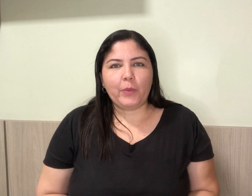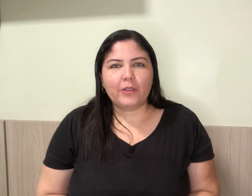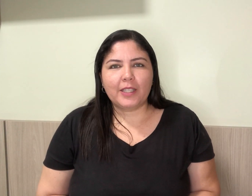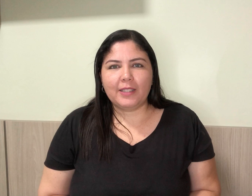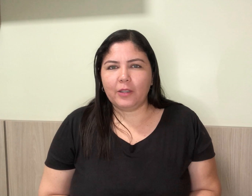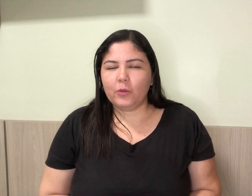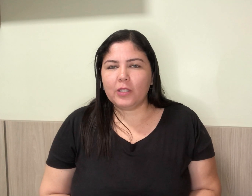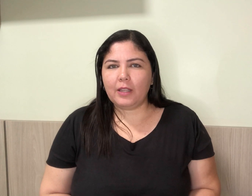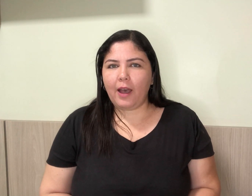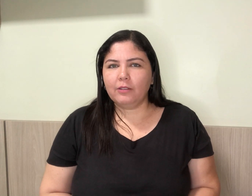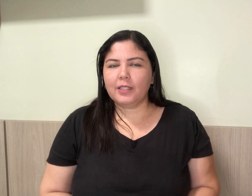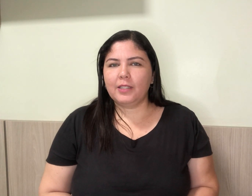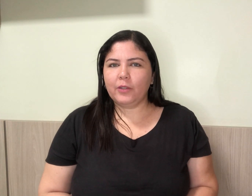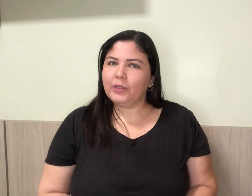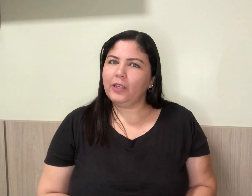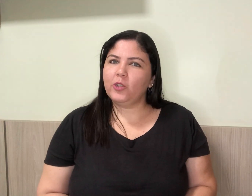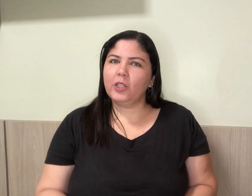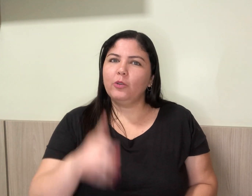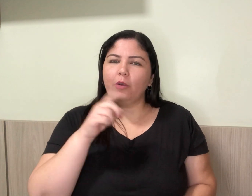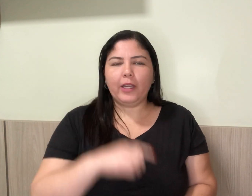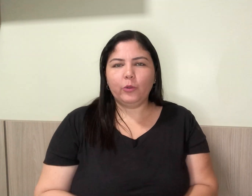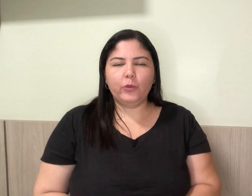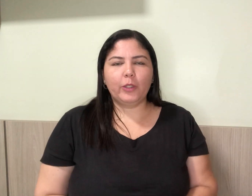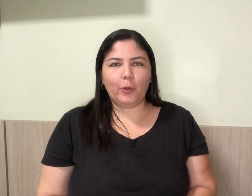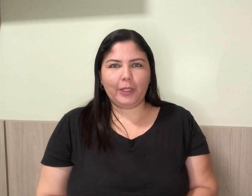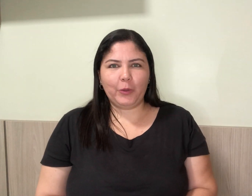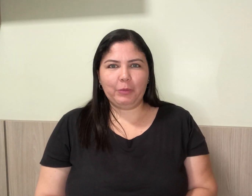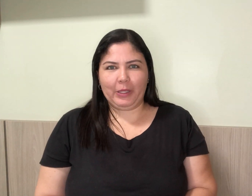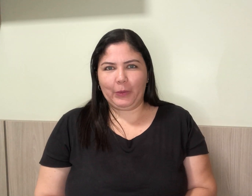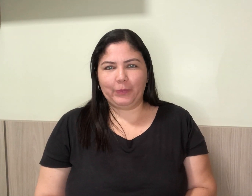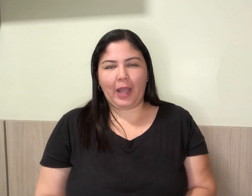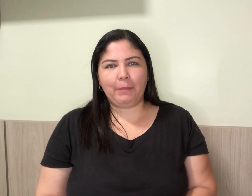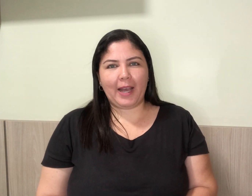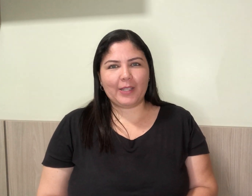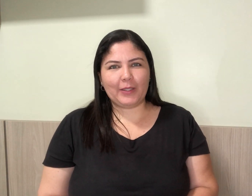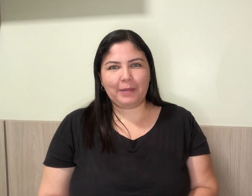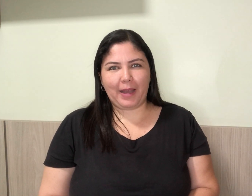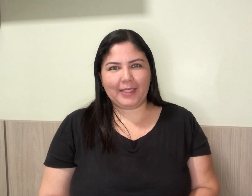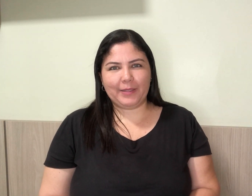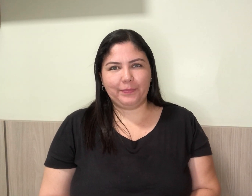espero que vocês tenham gostado, que vocês tenham entendido. Qualquer dúvida, contem comigo. Abraço, até mais!